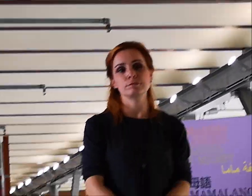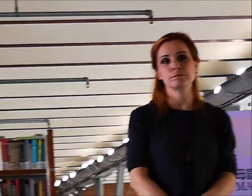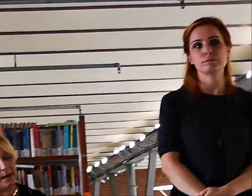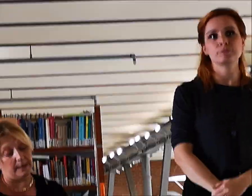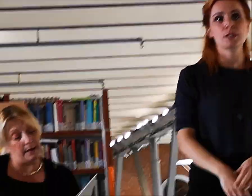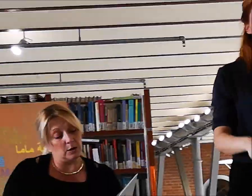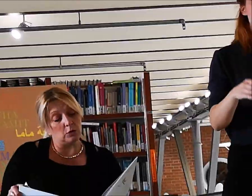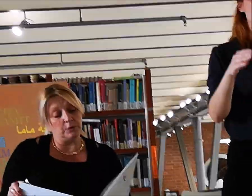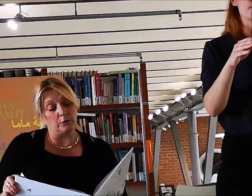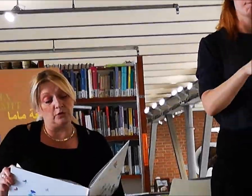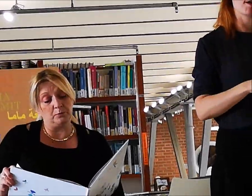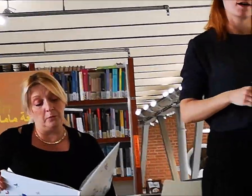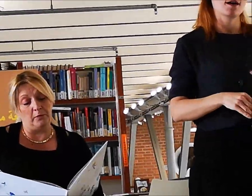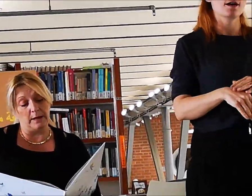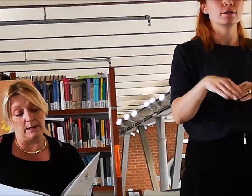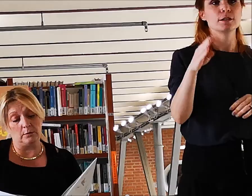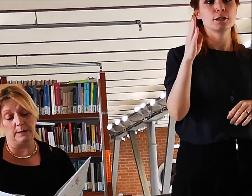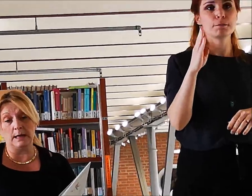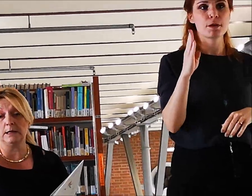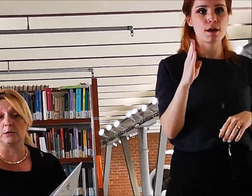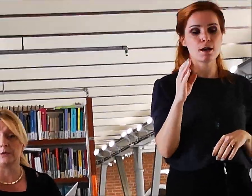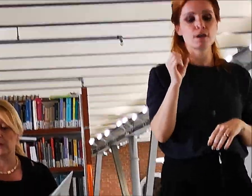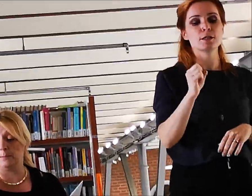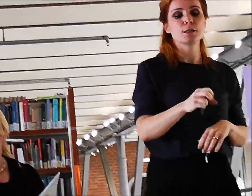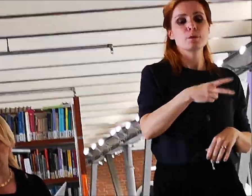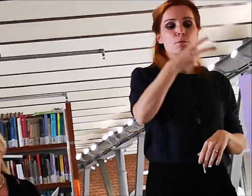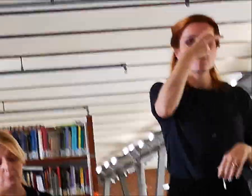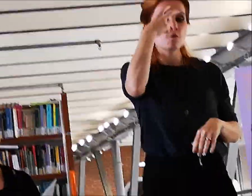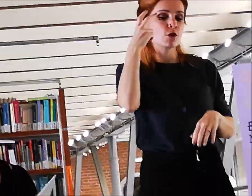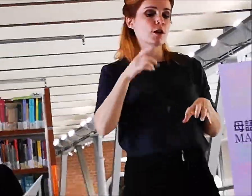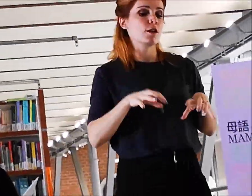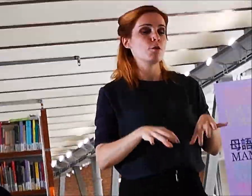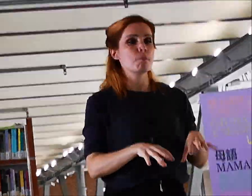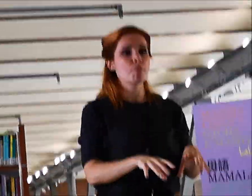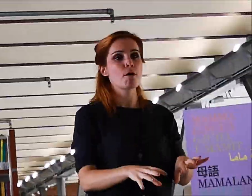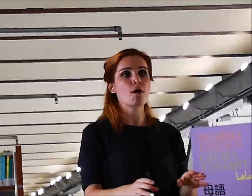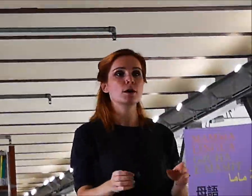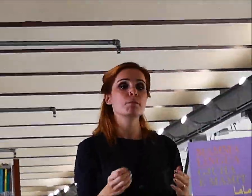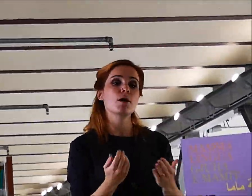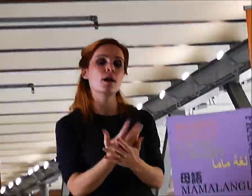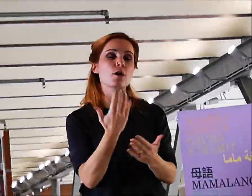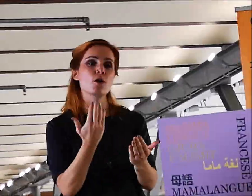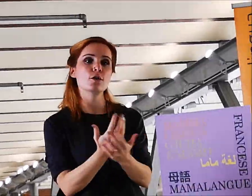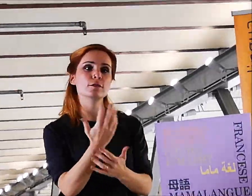Le mani di Bianca raccontano lo sbuffo nero dell'inchiostro del pomo.